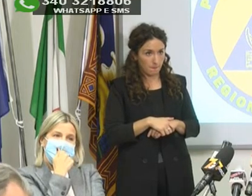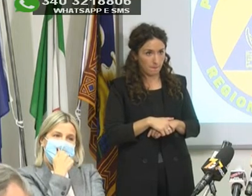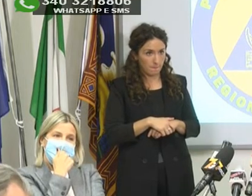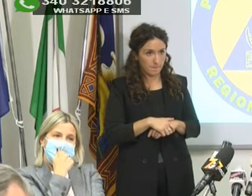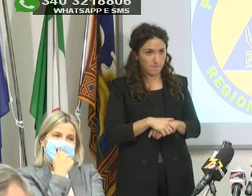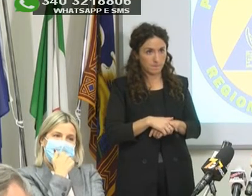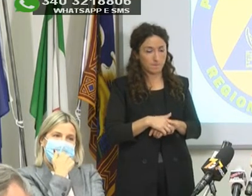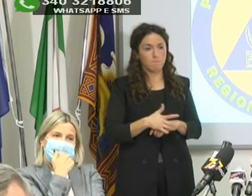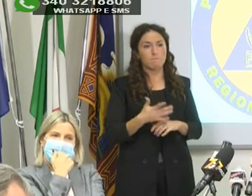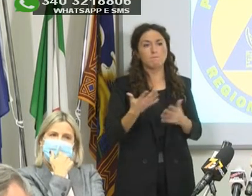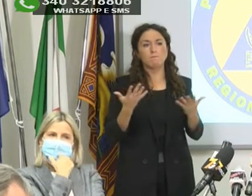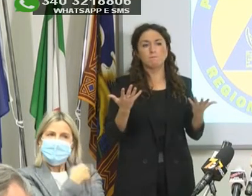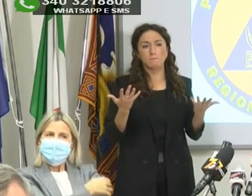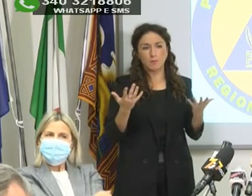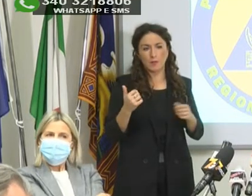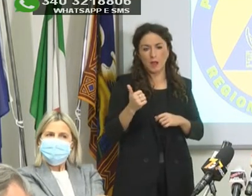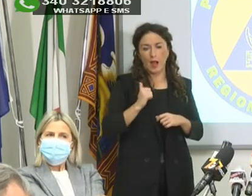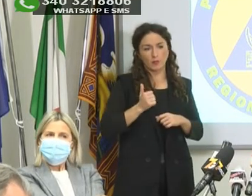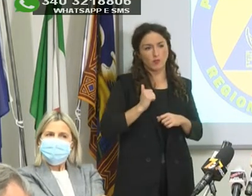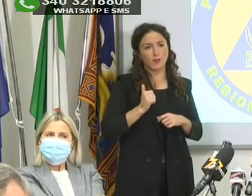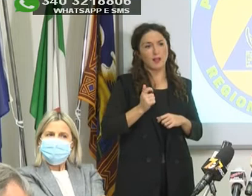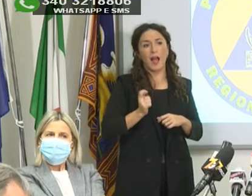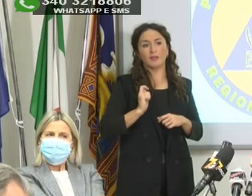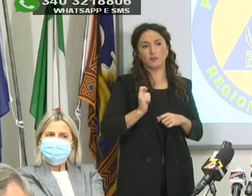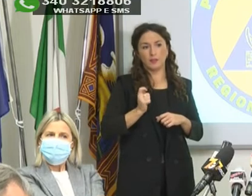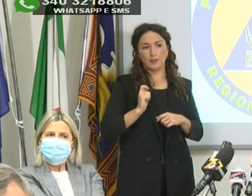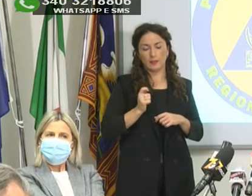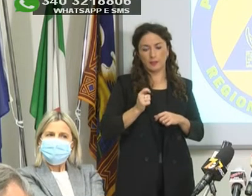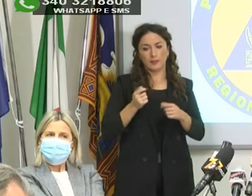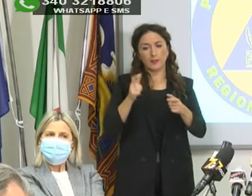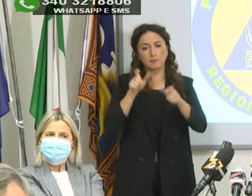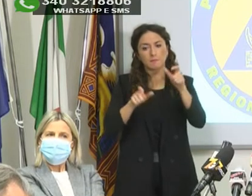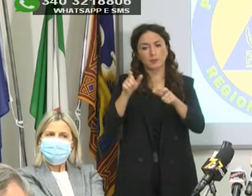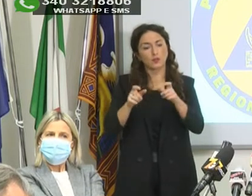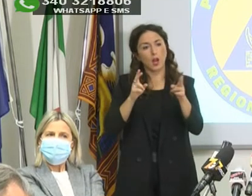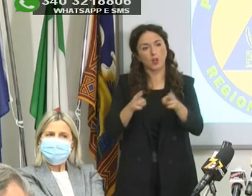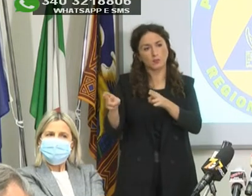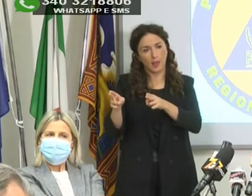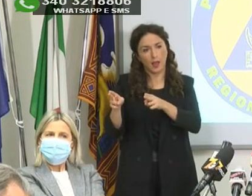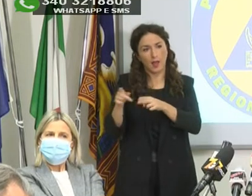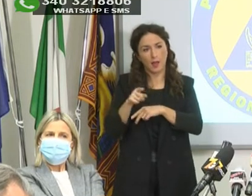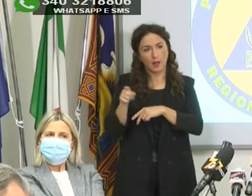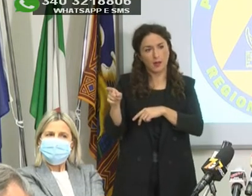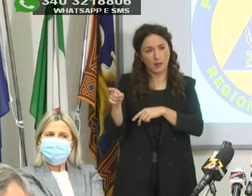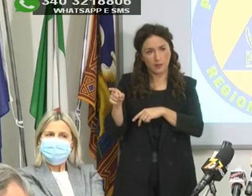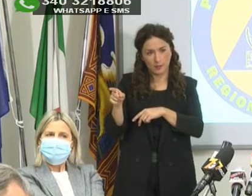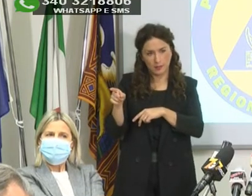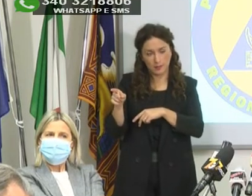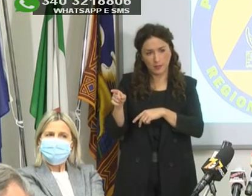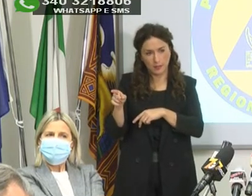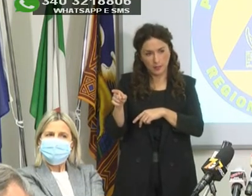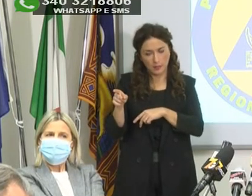da gente che mi ha chiamato, sono la gente che lavora nelle pulizie negli ospedali. Loro dicono, in questo caso la